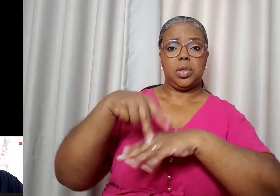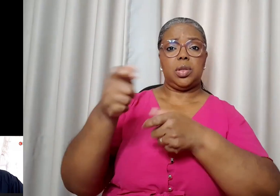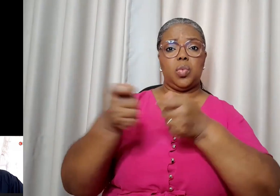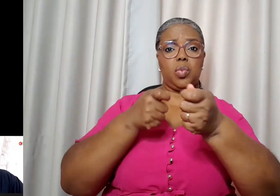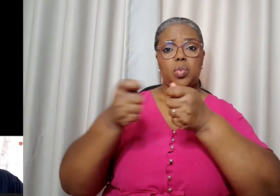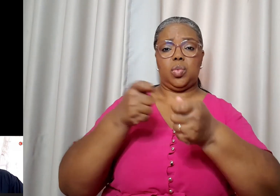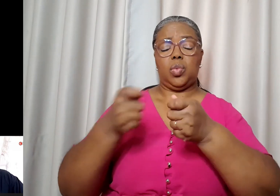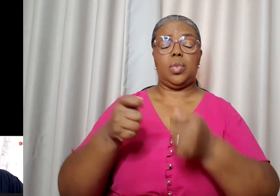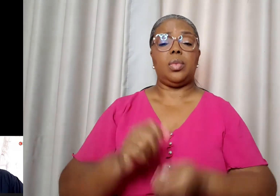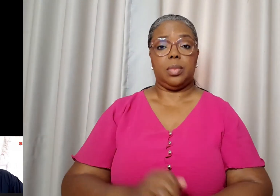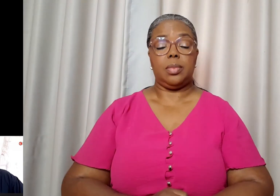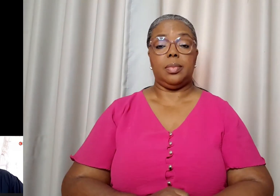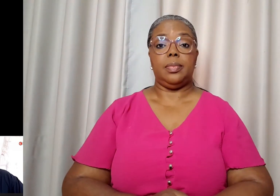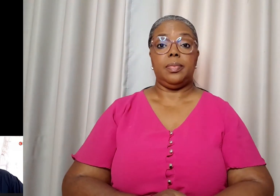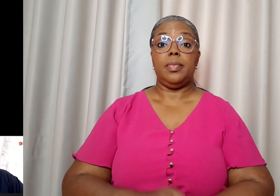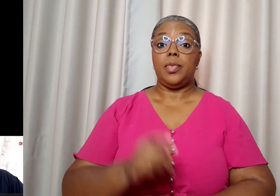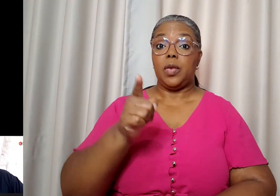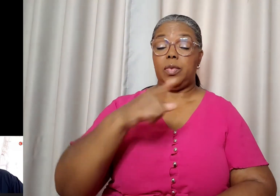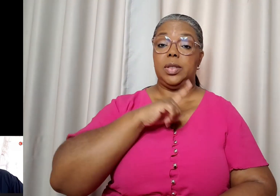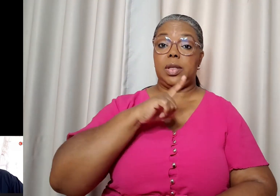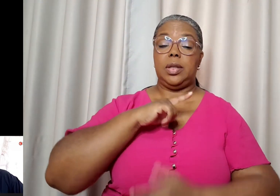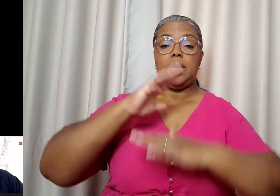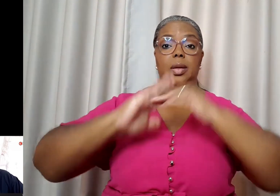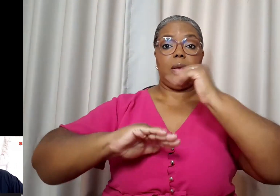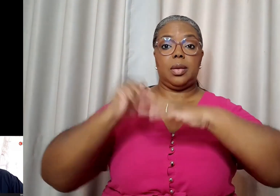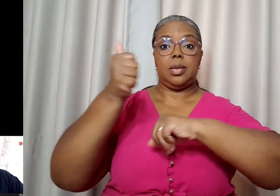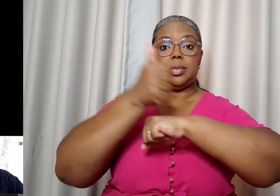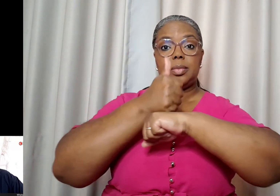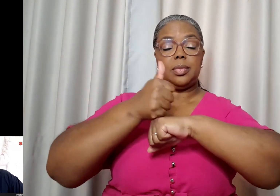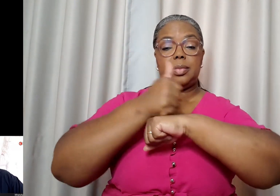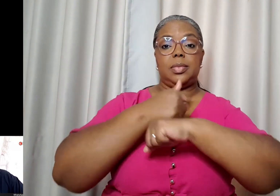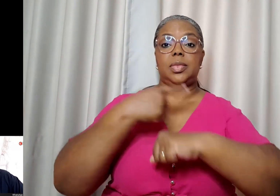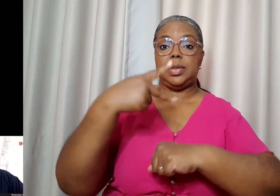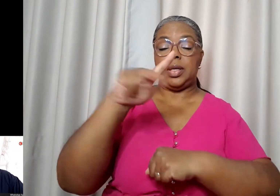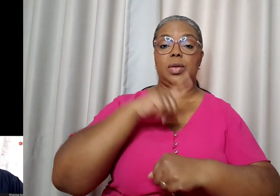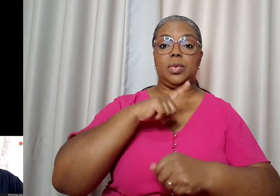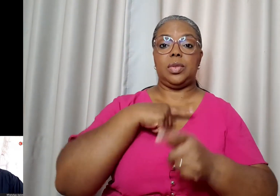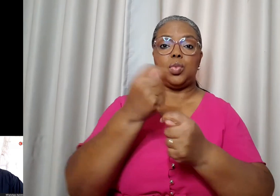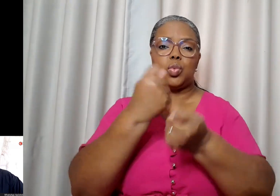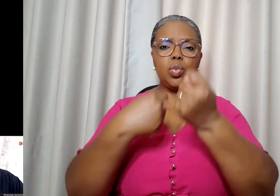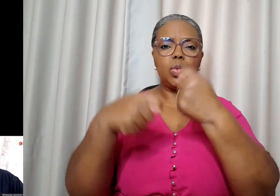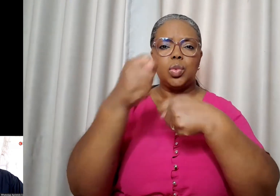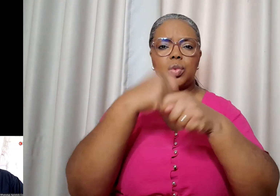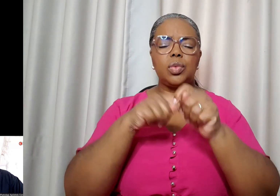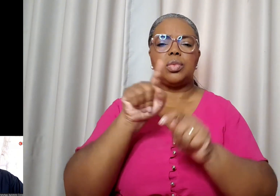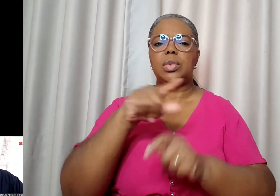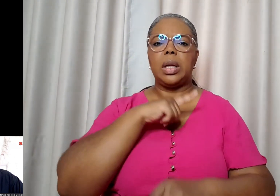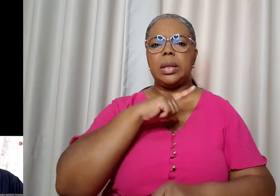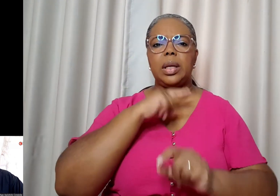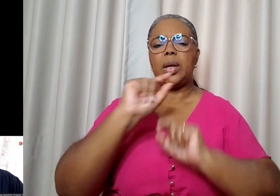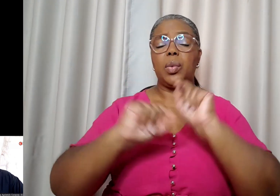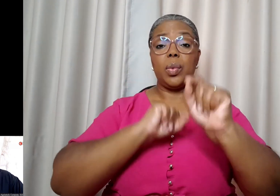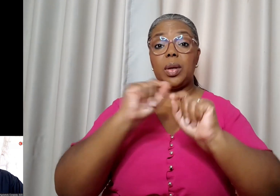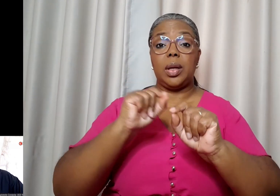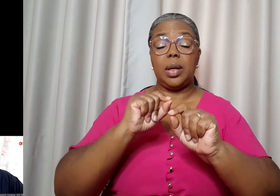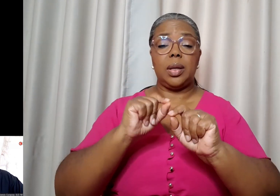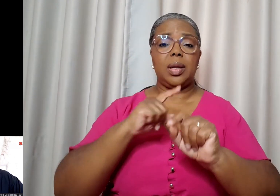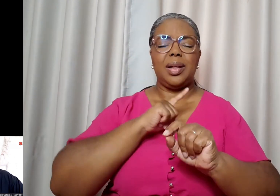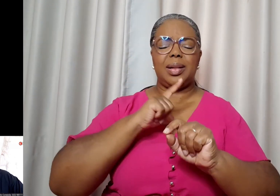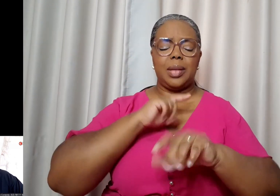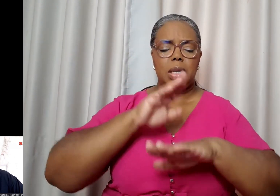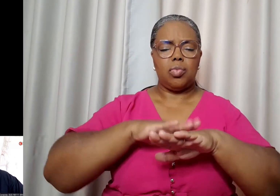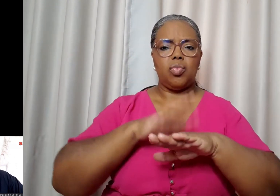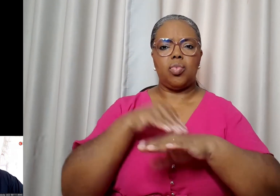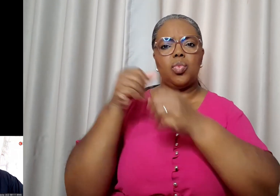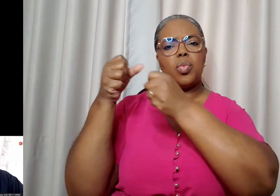Quando você tem a tua profissão, você tem os teus negócios, o que você tem? Você tem um poder que só